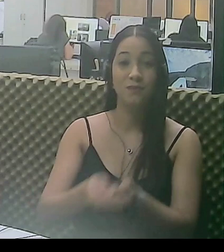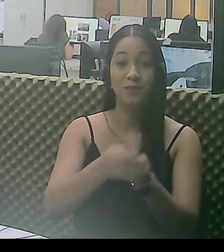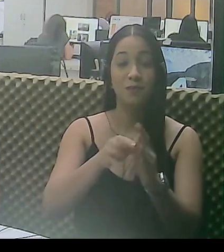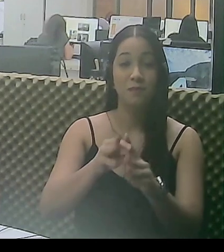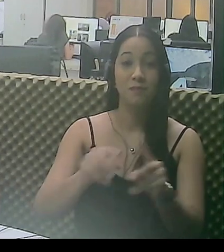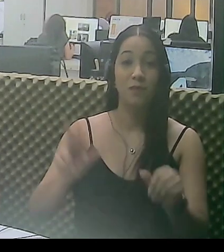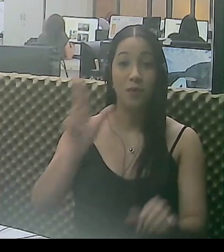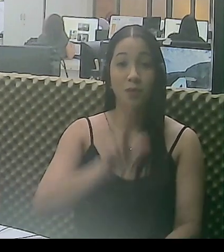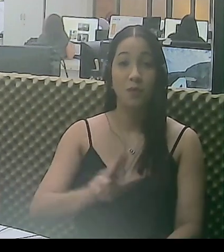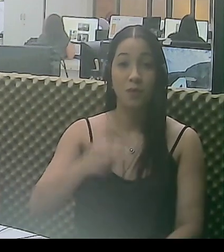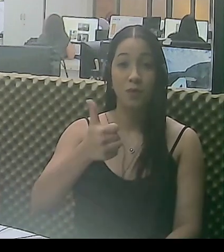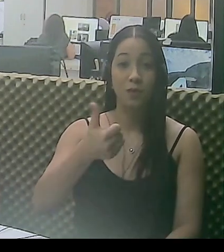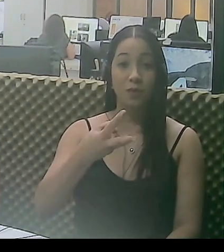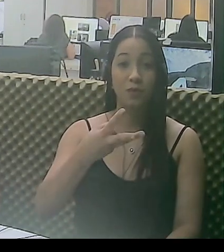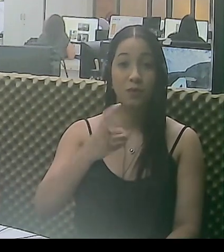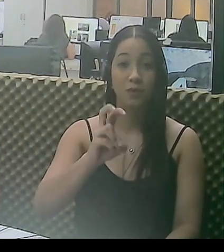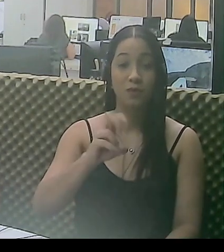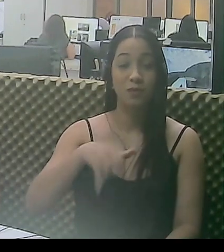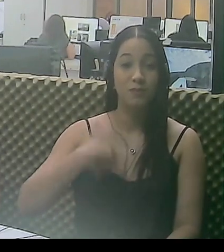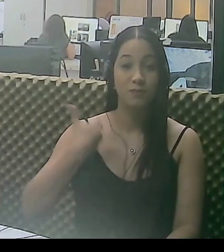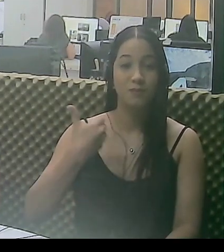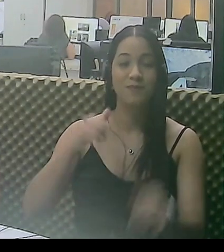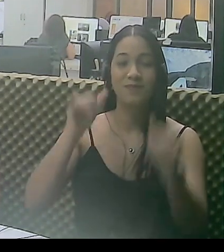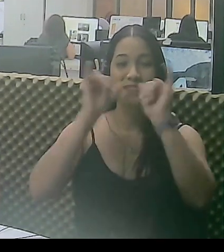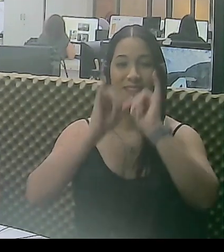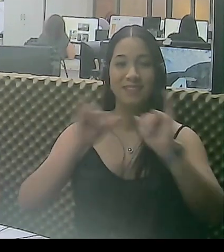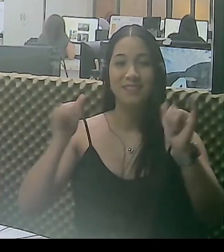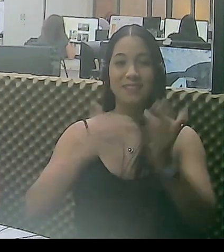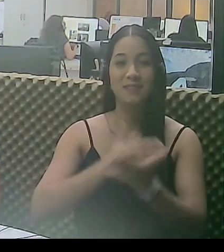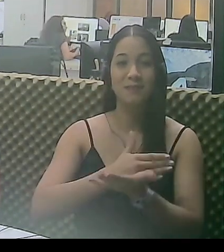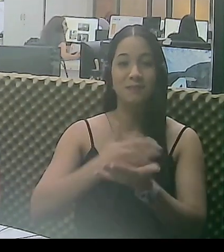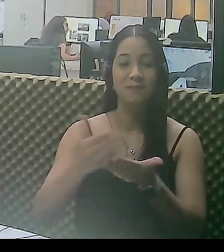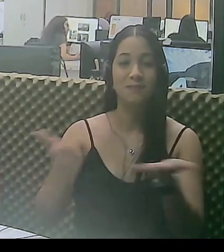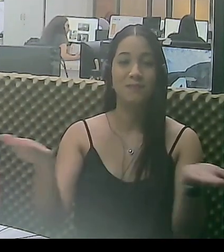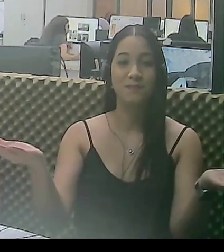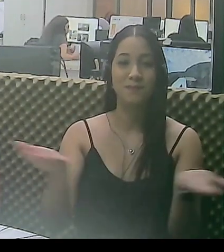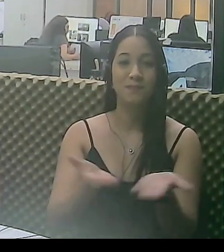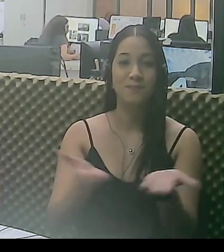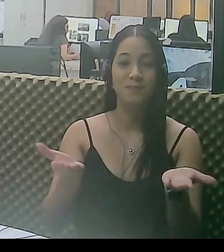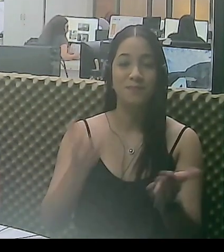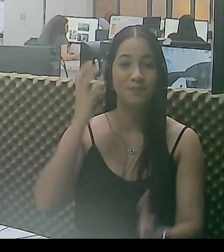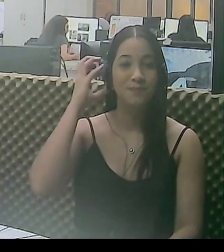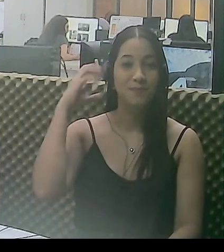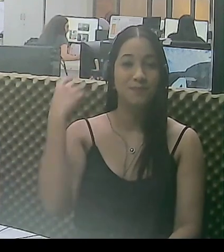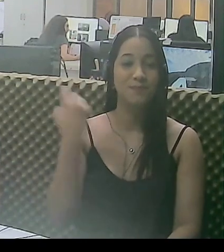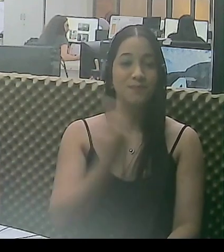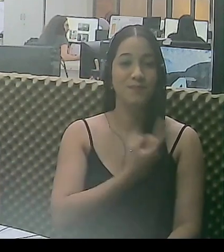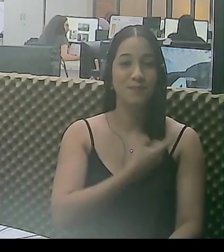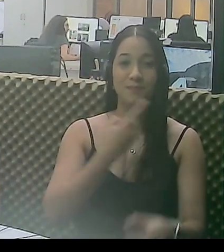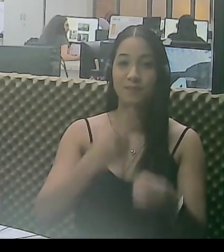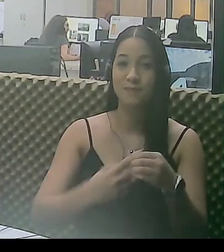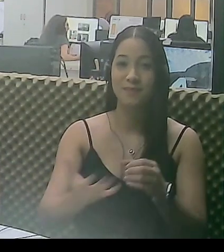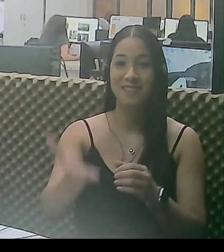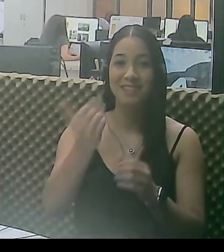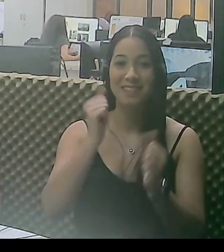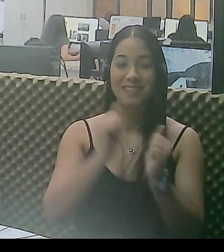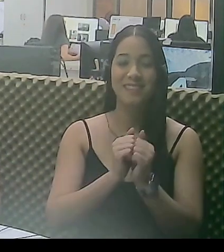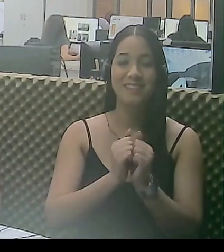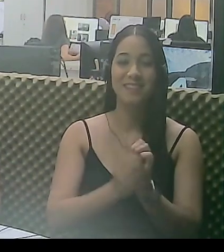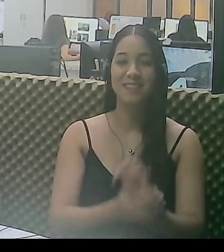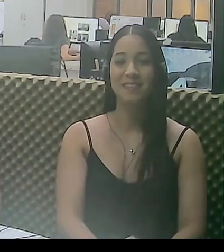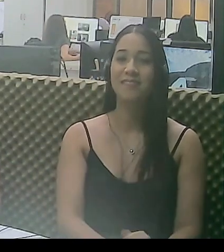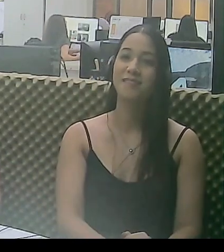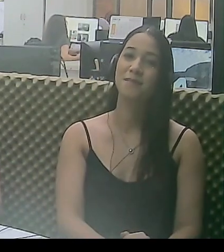Uberlândia 135 anos essas e outras notícias a partir de agora na Rádio nossa cidade vem com a